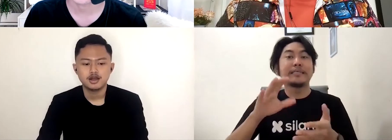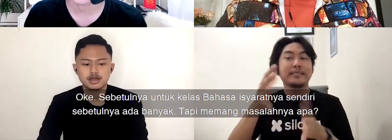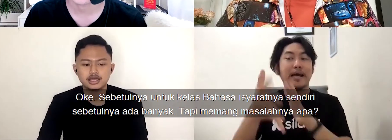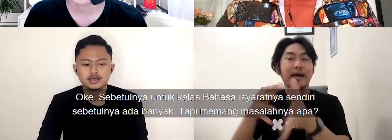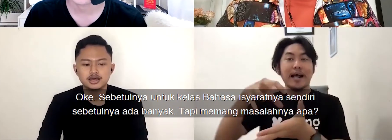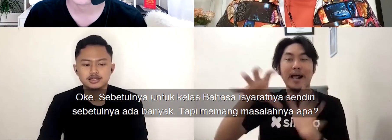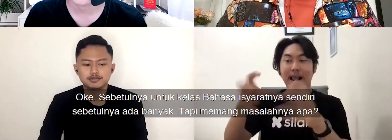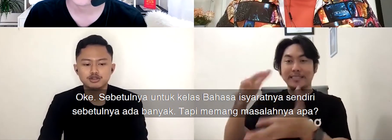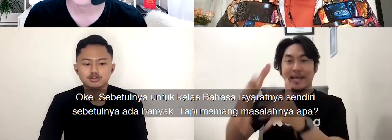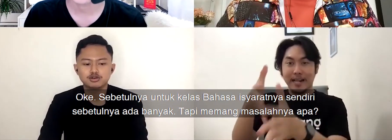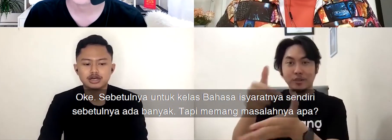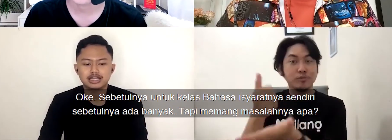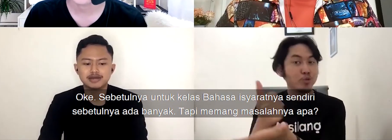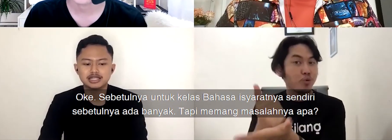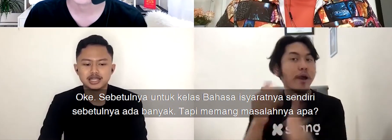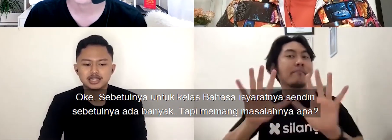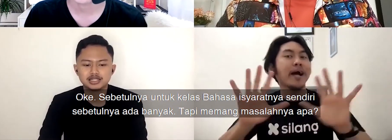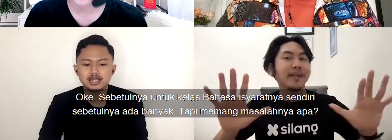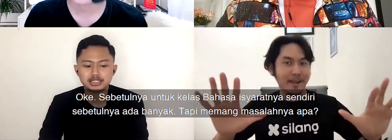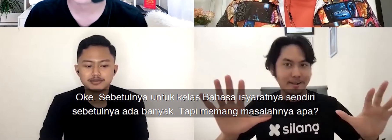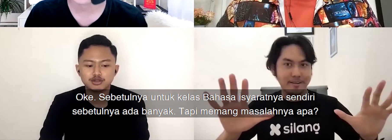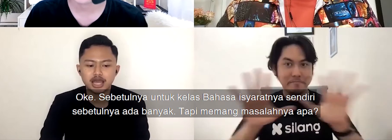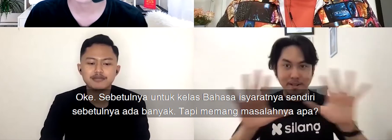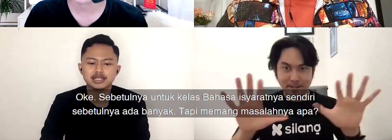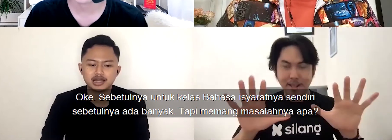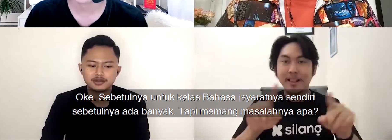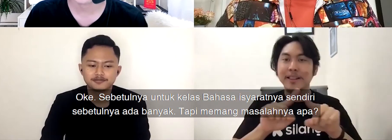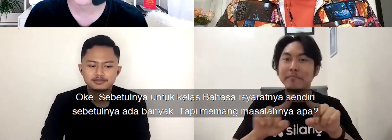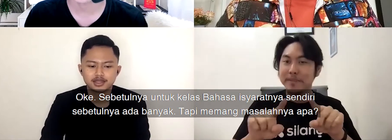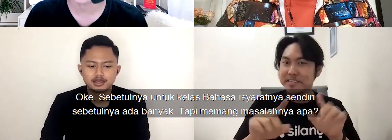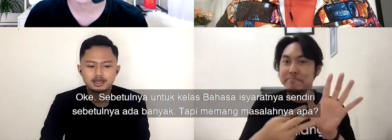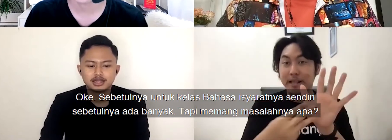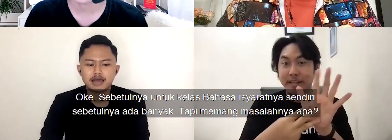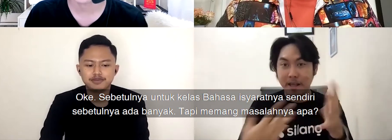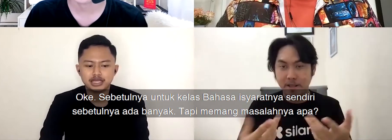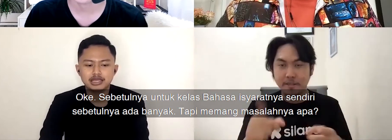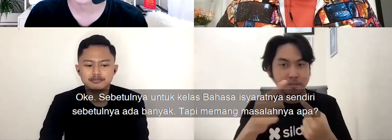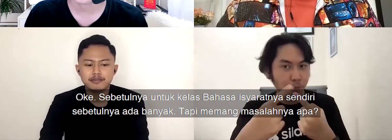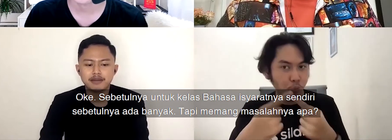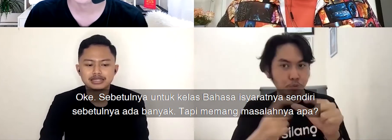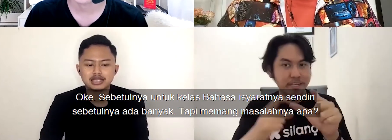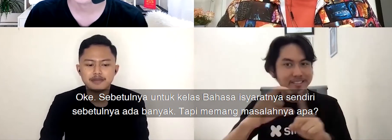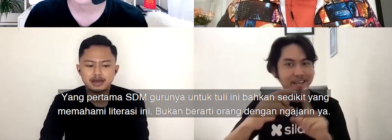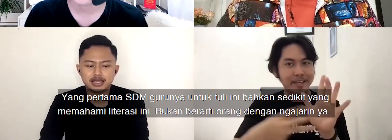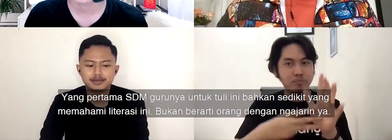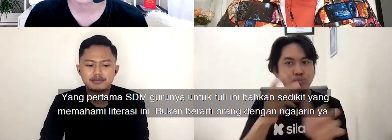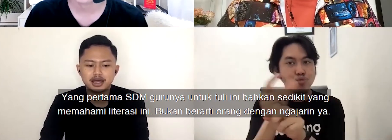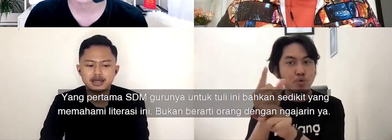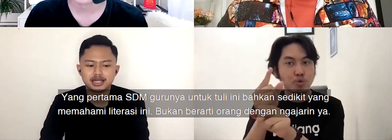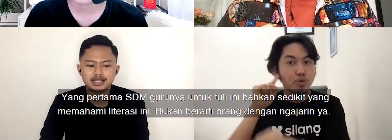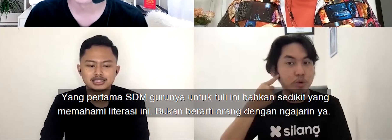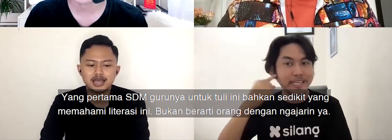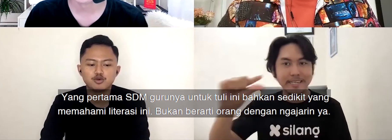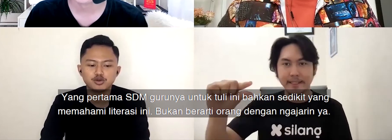oke sebetulnya untuk kelas bahasa isyarat ini sendiri sebetulnya ada banyak tapi memang masalahnya apa yang